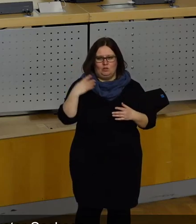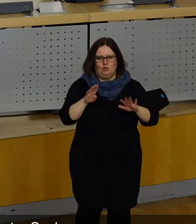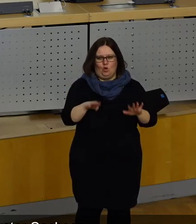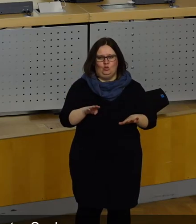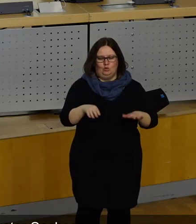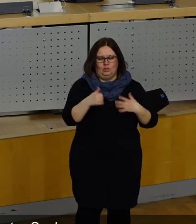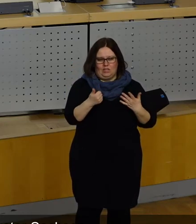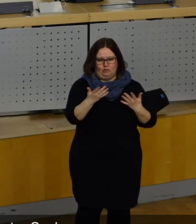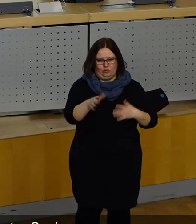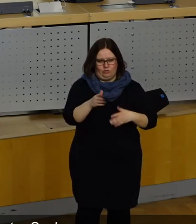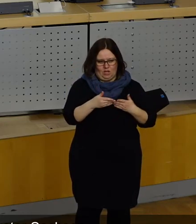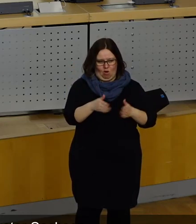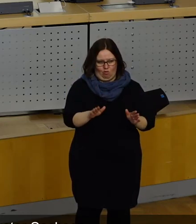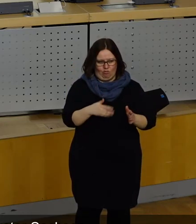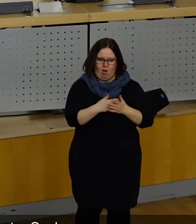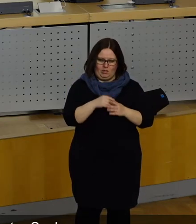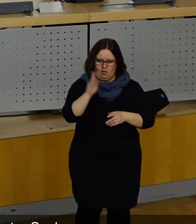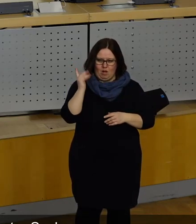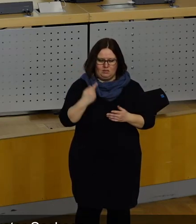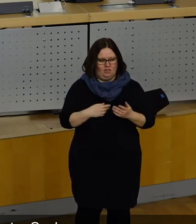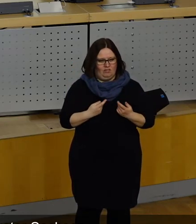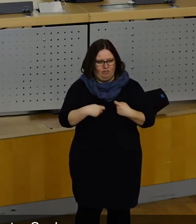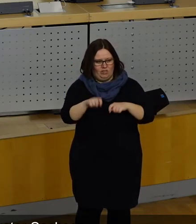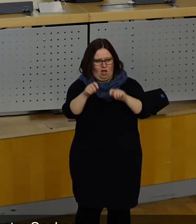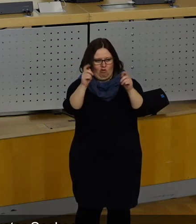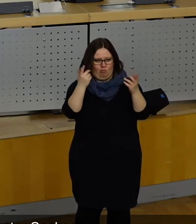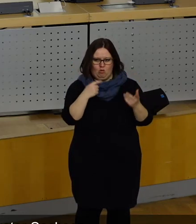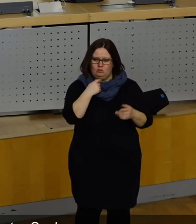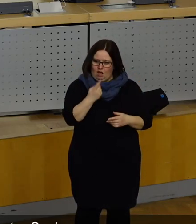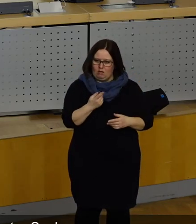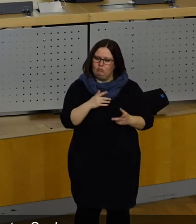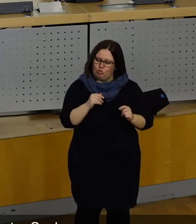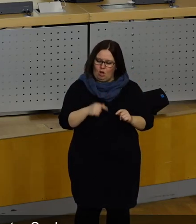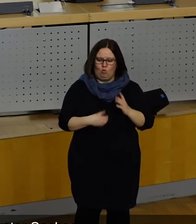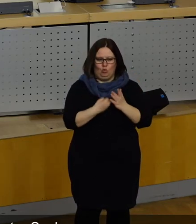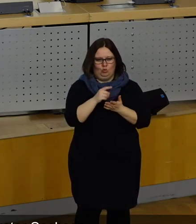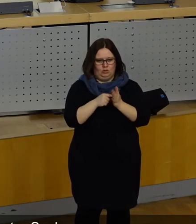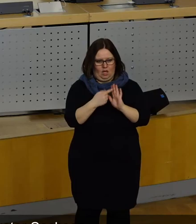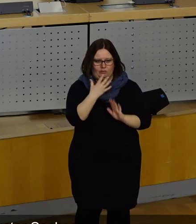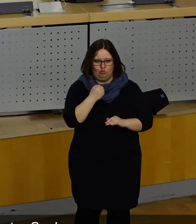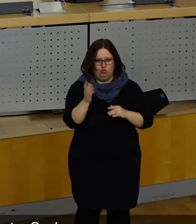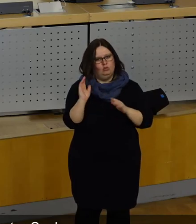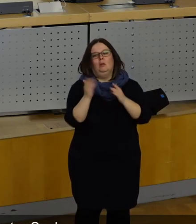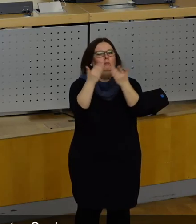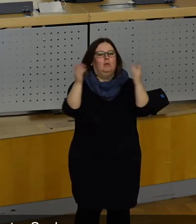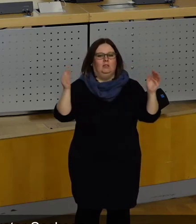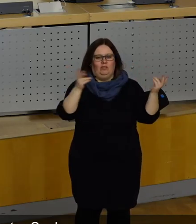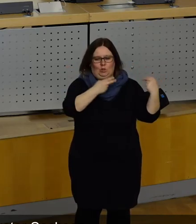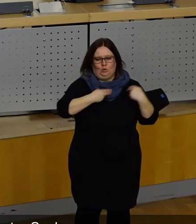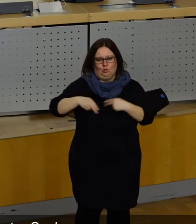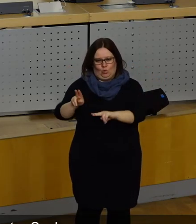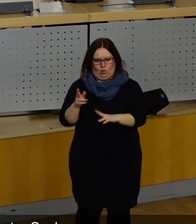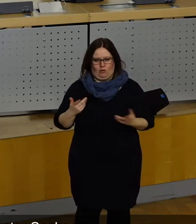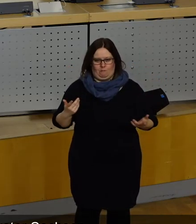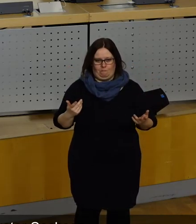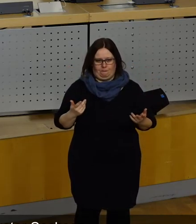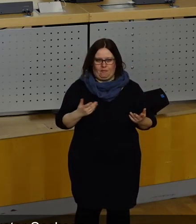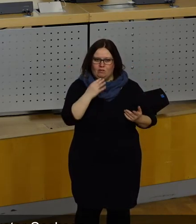nach dem Krieg bezeichnet, weil die den Wiederaufbauwillen gezeigt hat, dass man die Kultur wieder sehen wollte und die Bilder waren zurück aus der